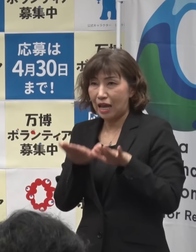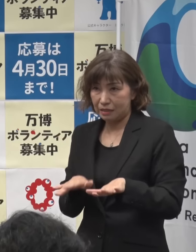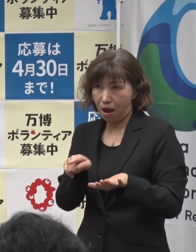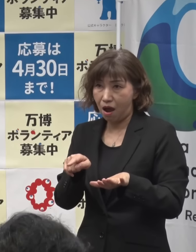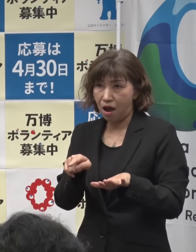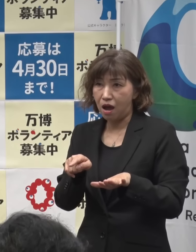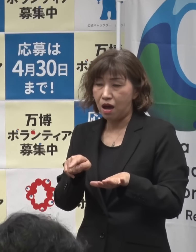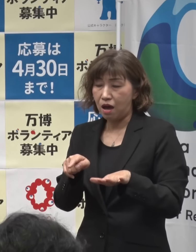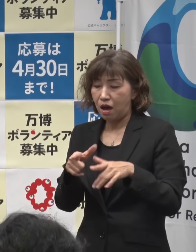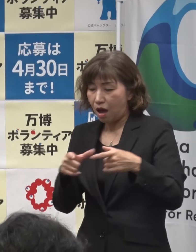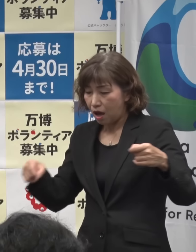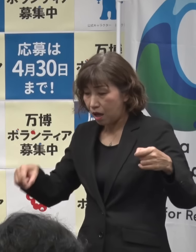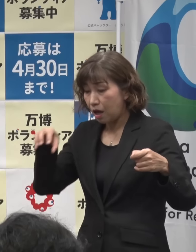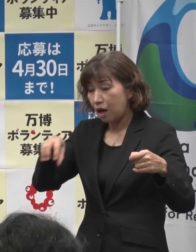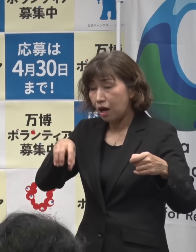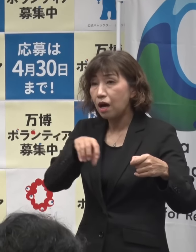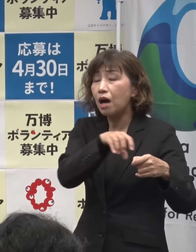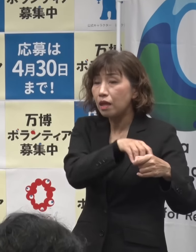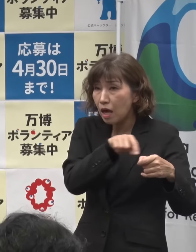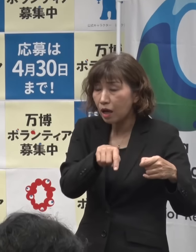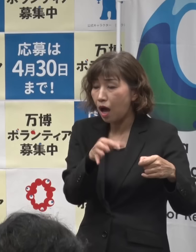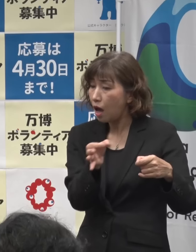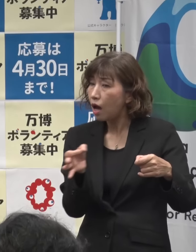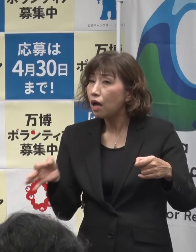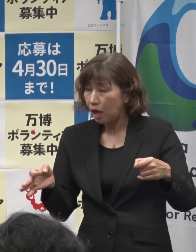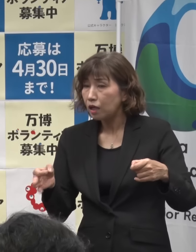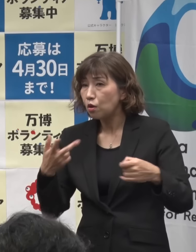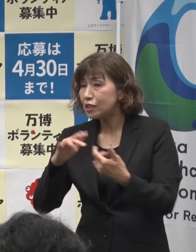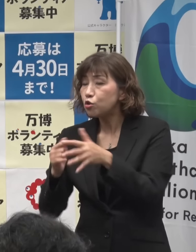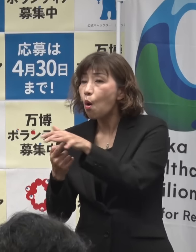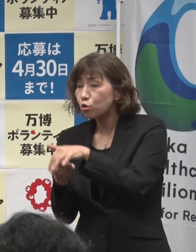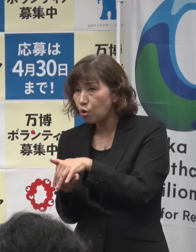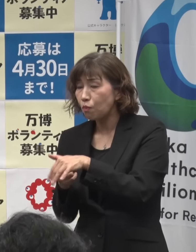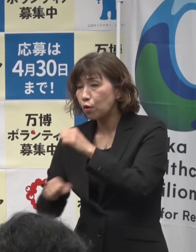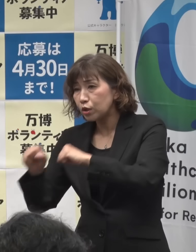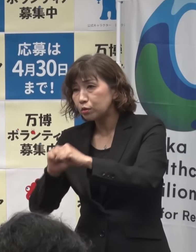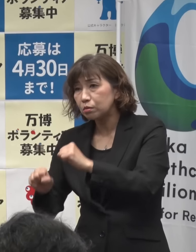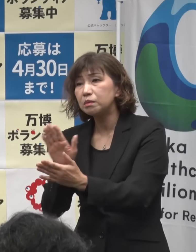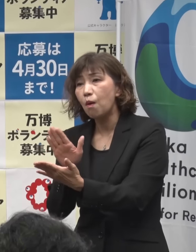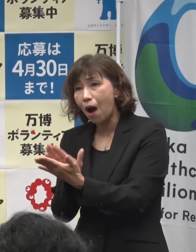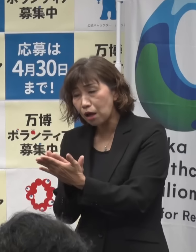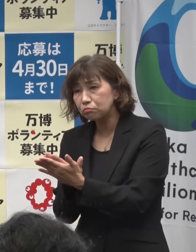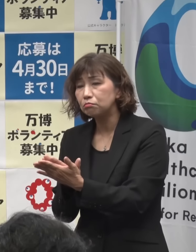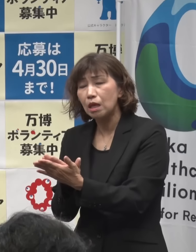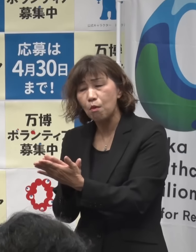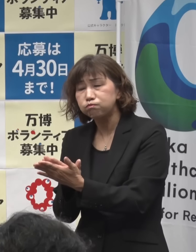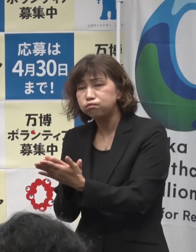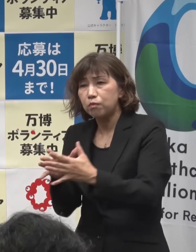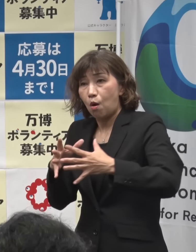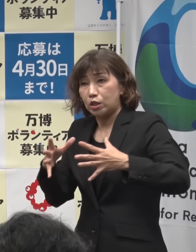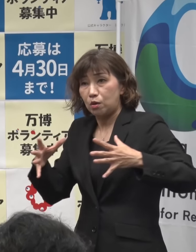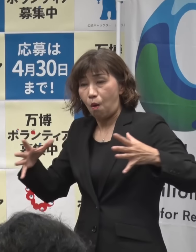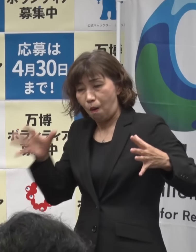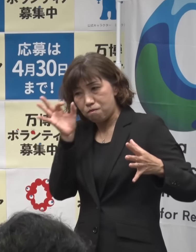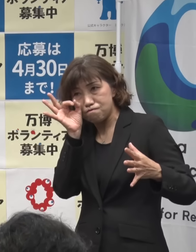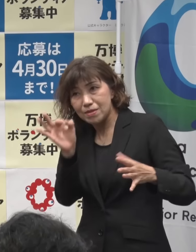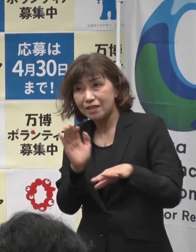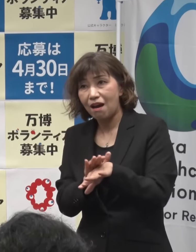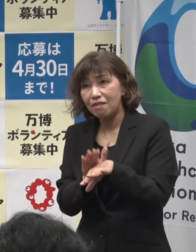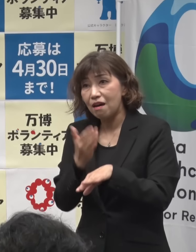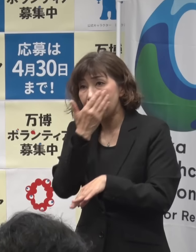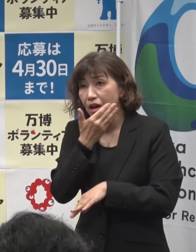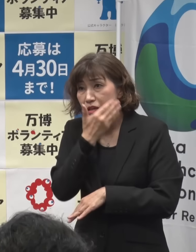単位というの努力というのはあると思うんですけど、もう少し大きな目で見る必要の方が大切かなと思っています。つまり